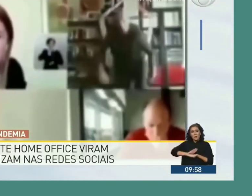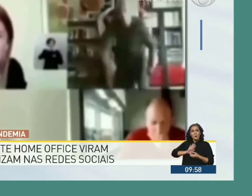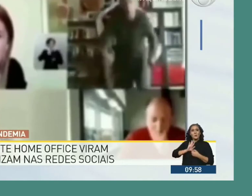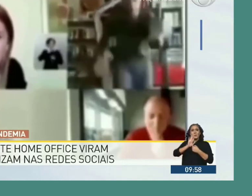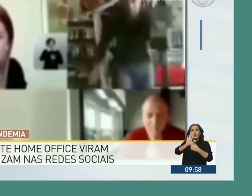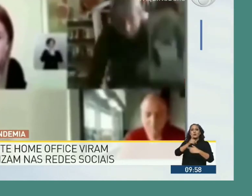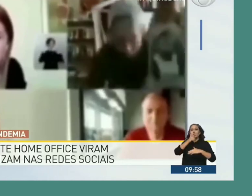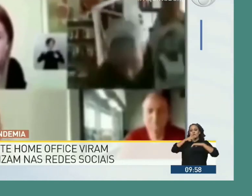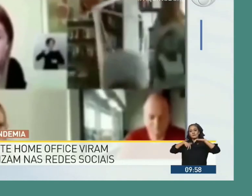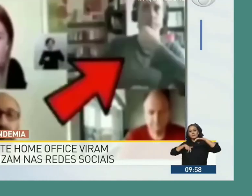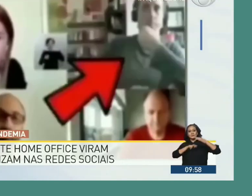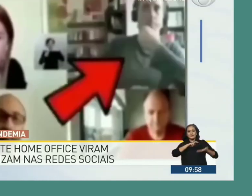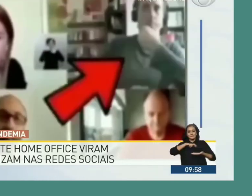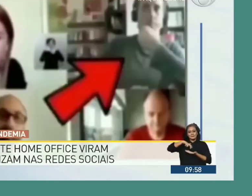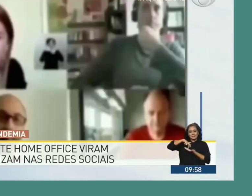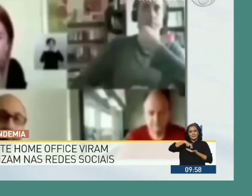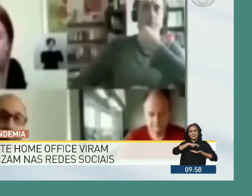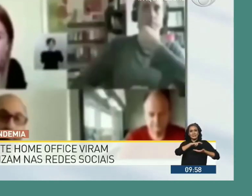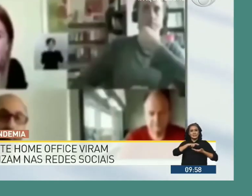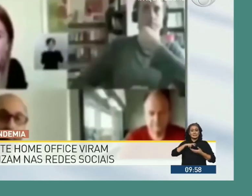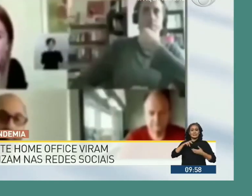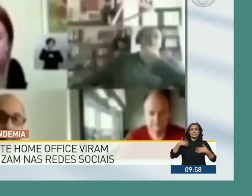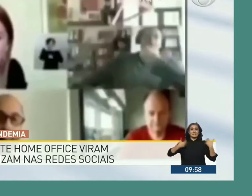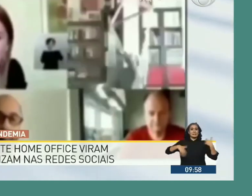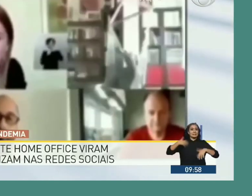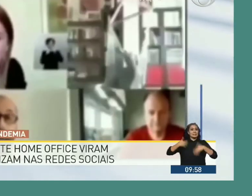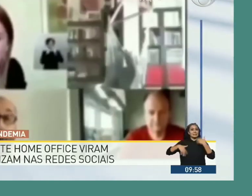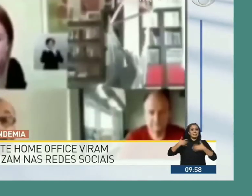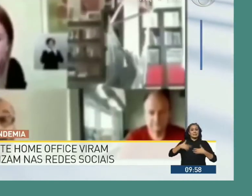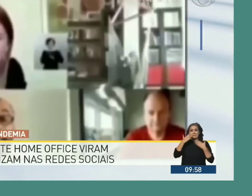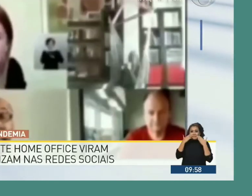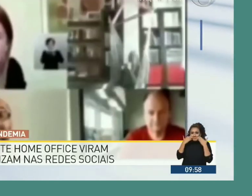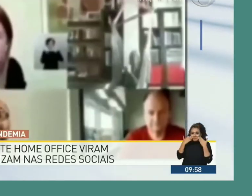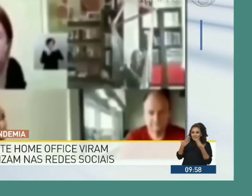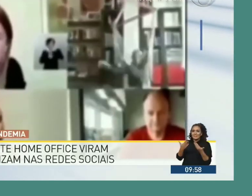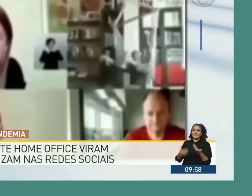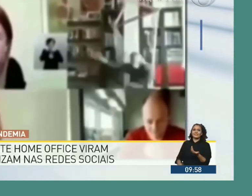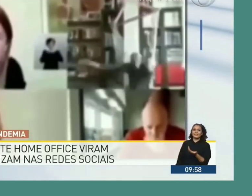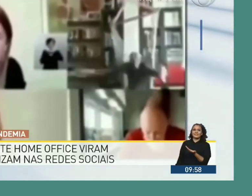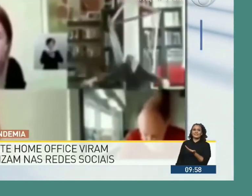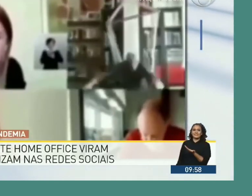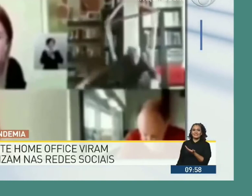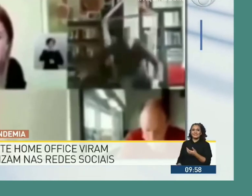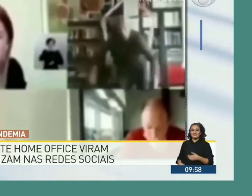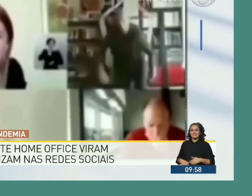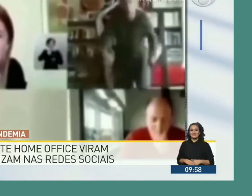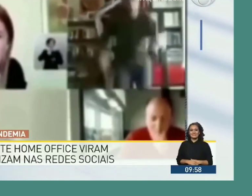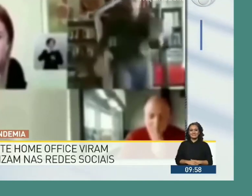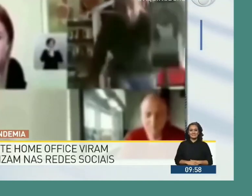na rede, desesperado por ter sido pego em flagrante.